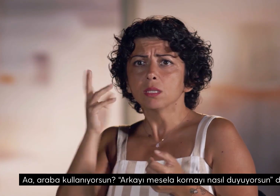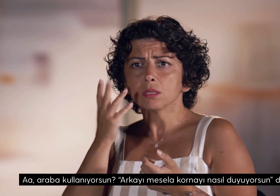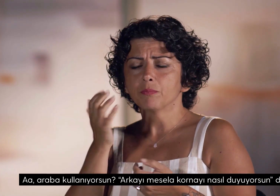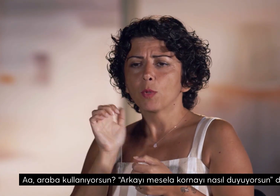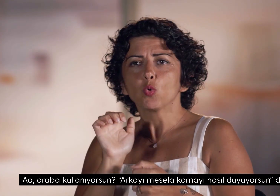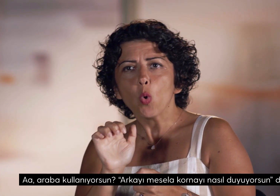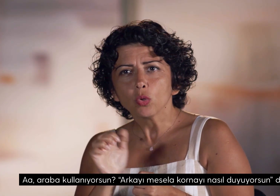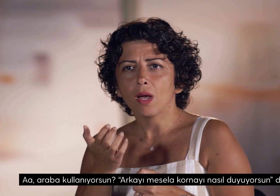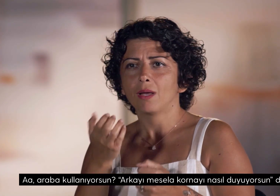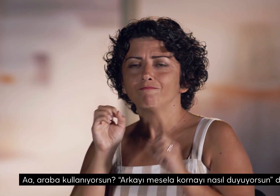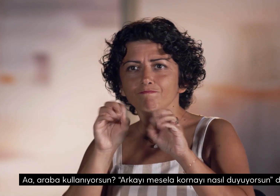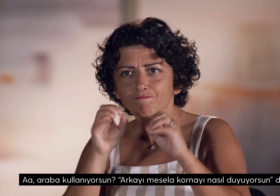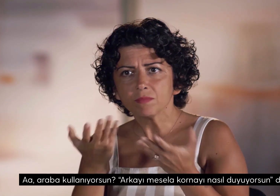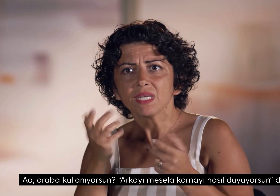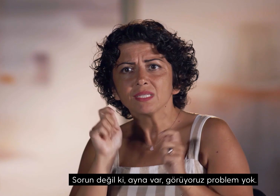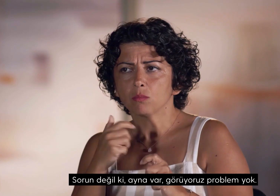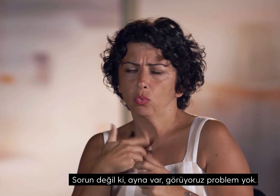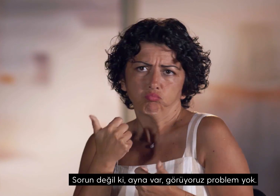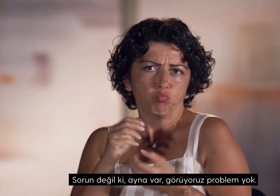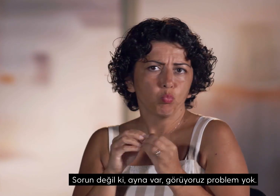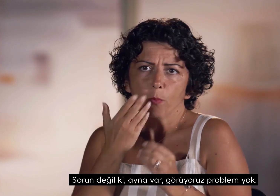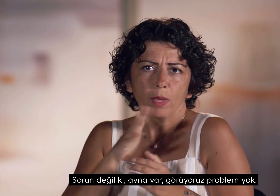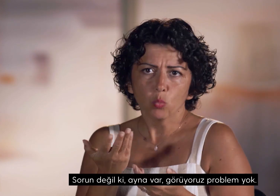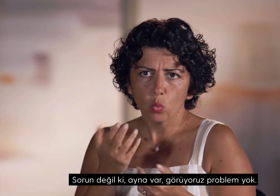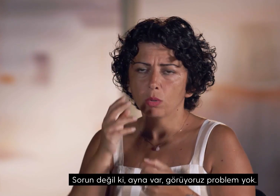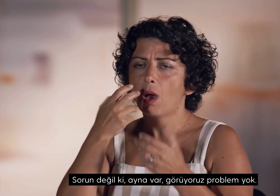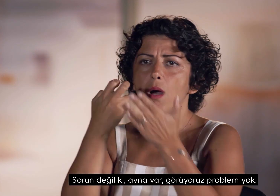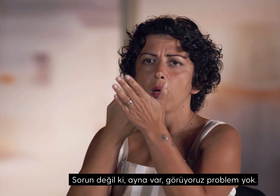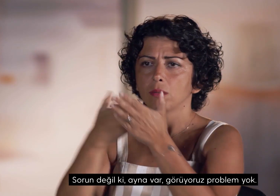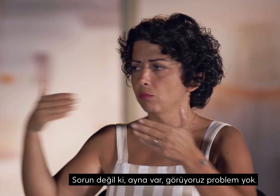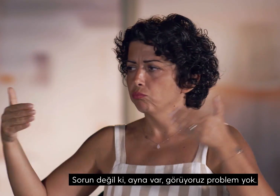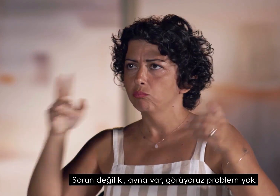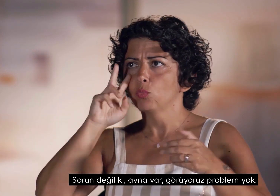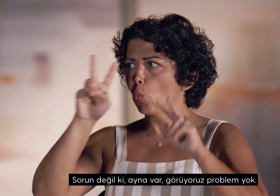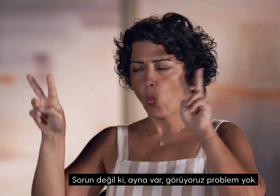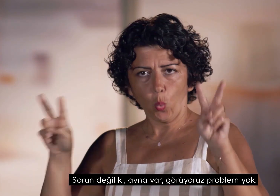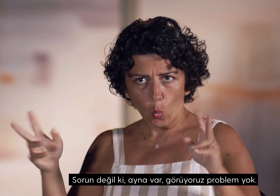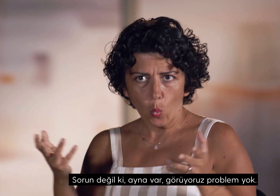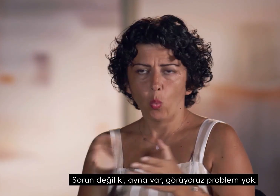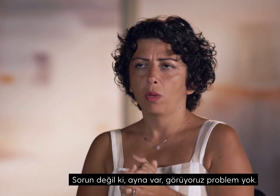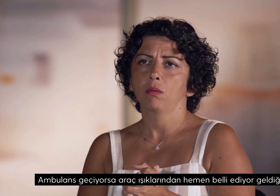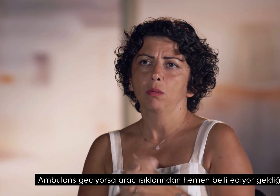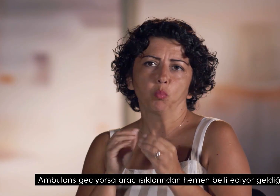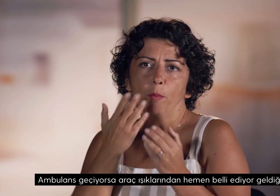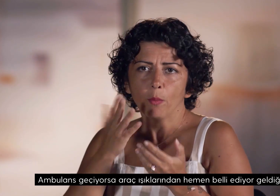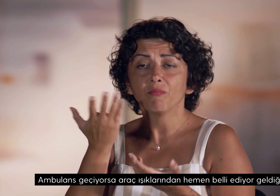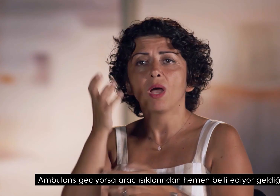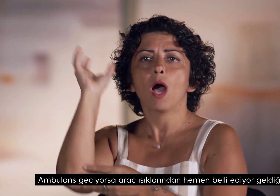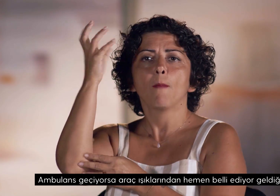kornayı nasıl duyuyorsun diyorlar. Sorun değil ki, ayna var, görüyoruz, problem yok. Ambulans geçiyorsa